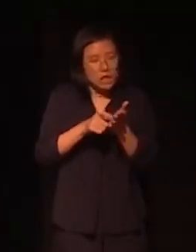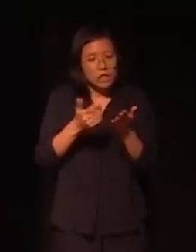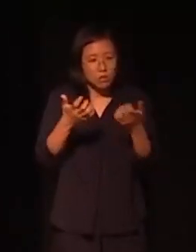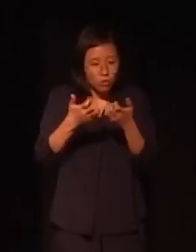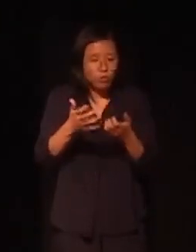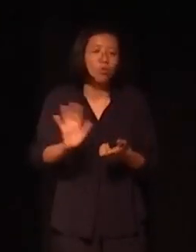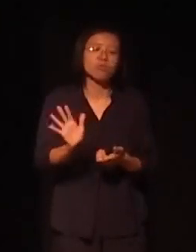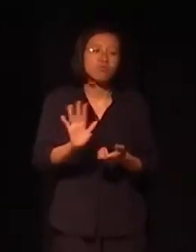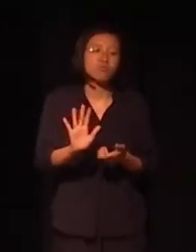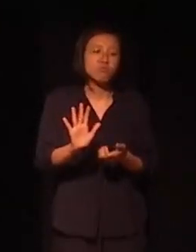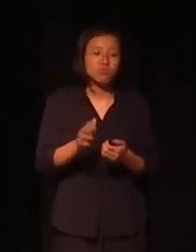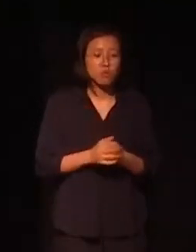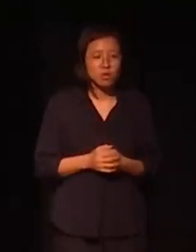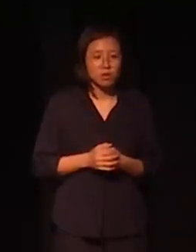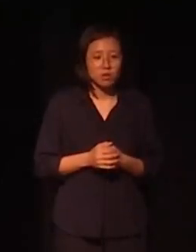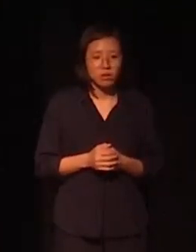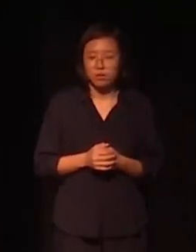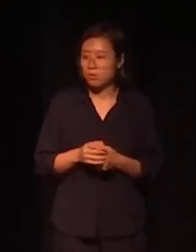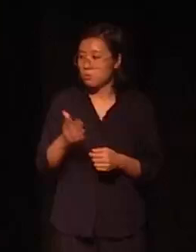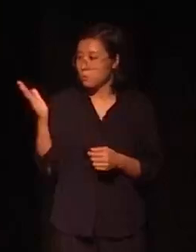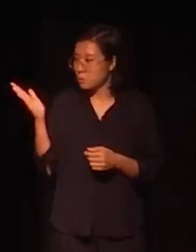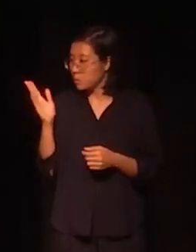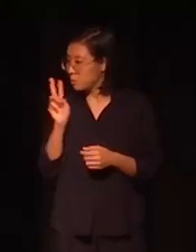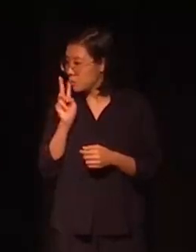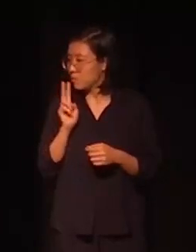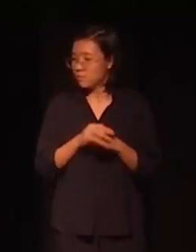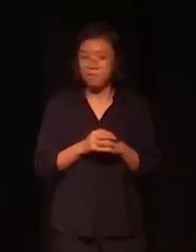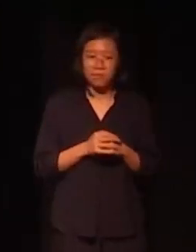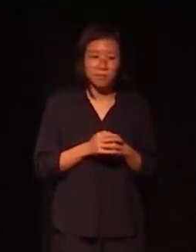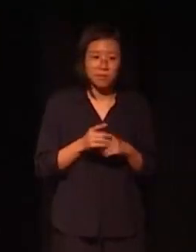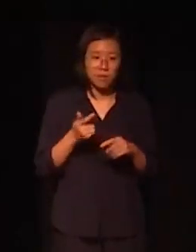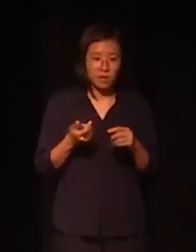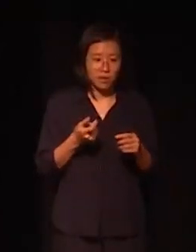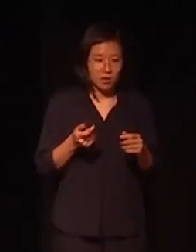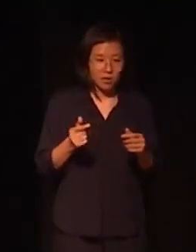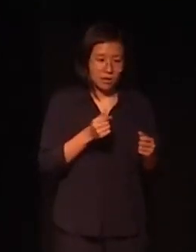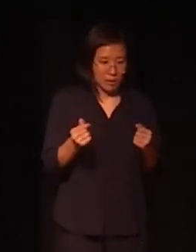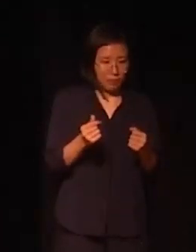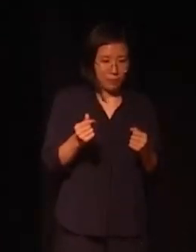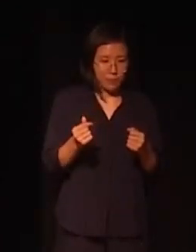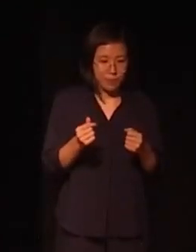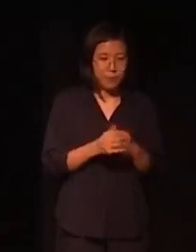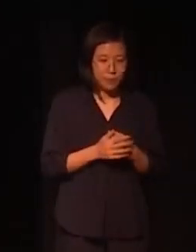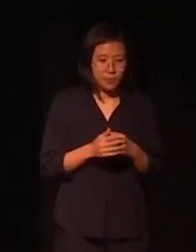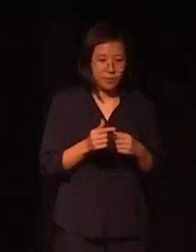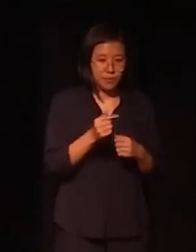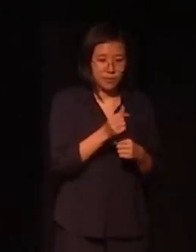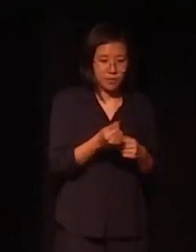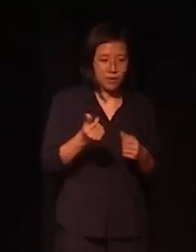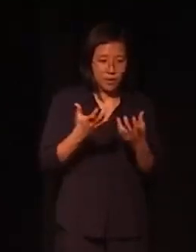our translation. 是十辆汽车, we simply say 10 cars. Although you can simply